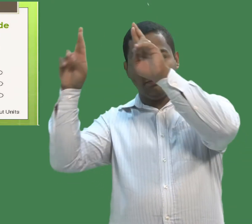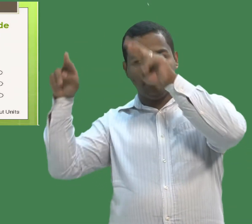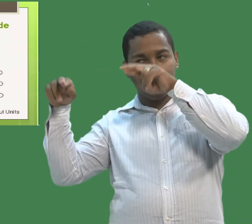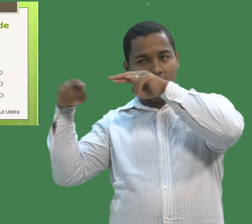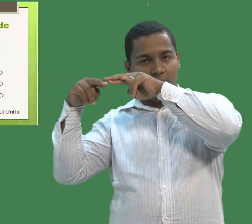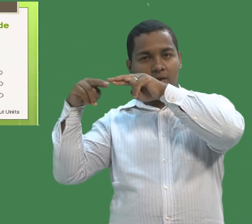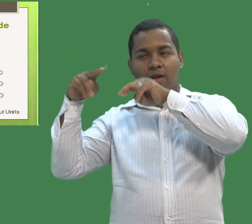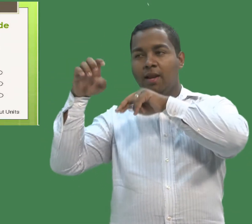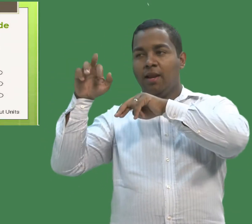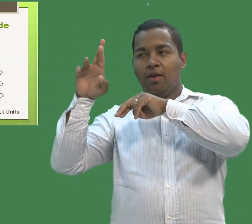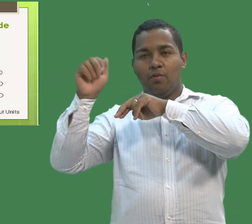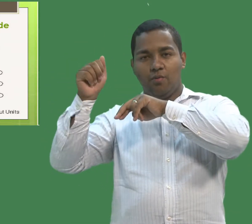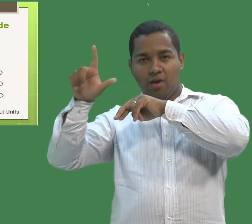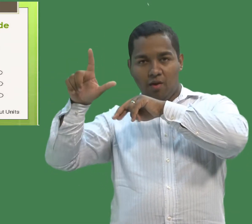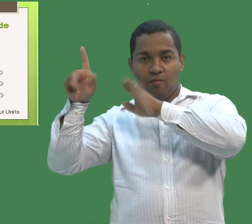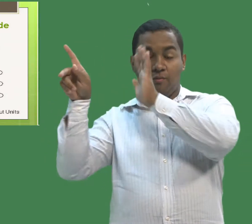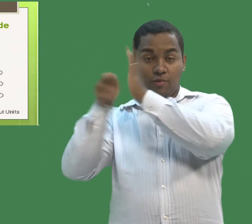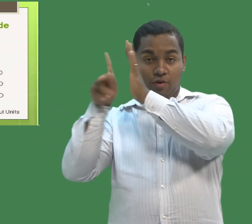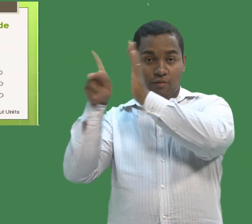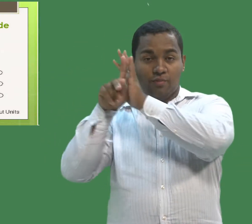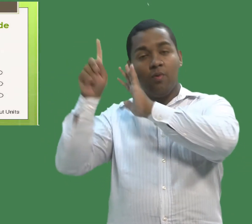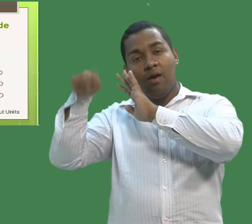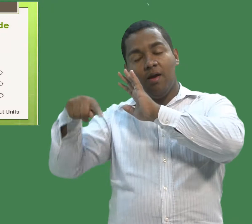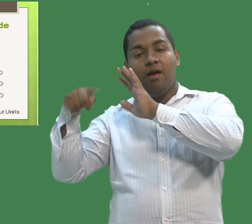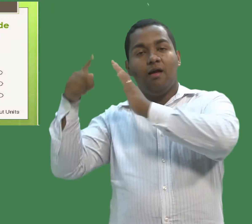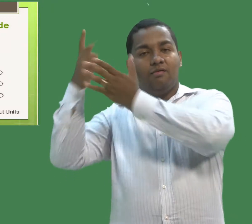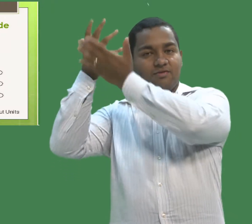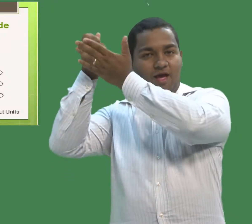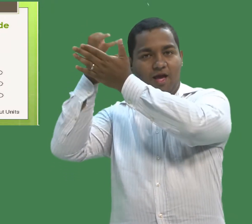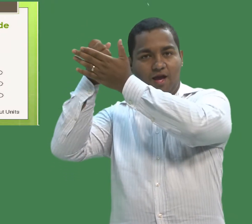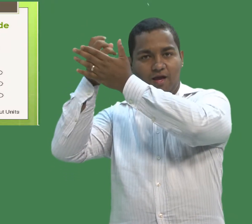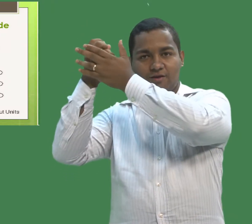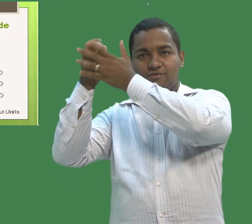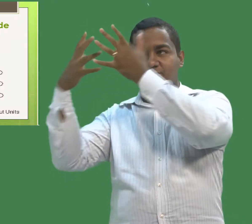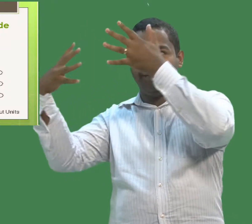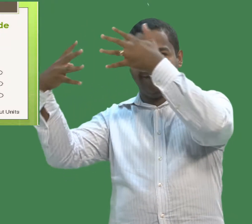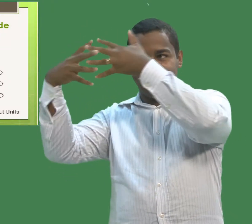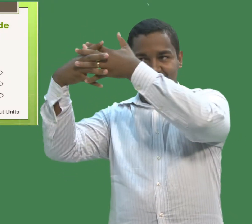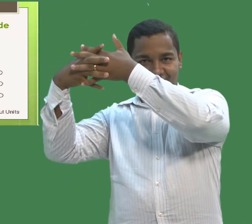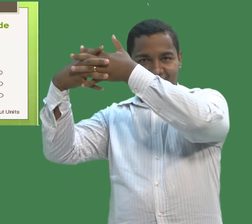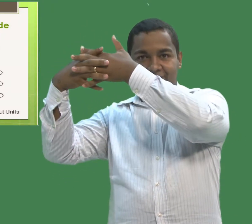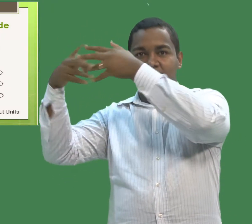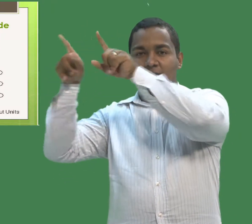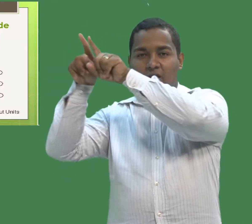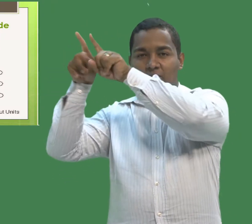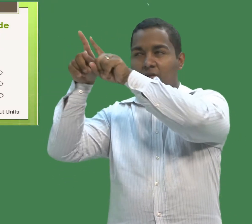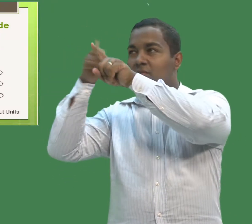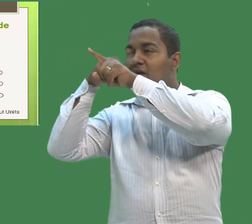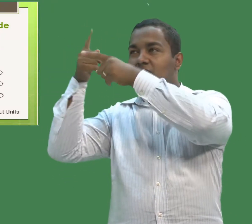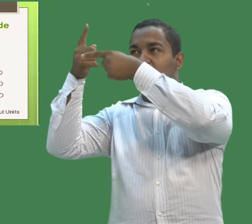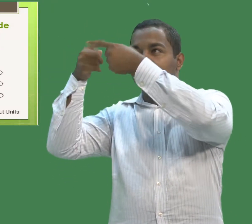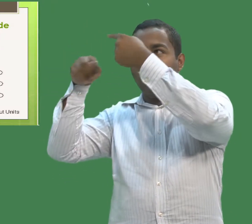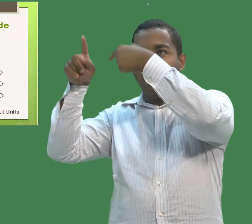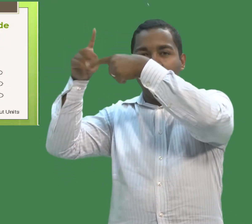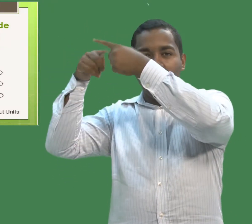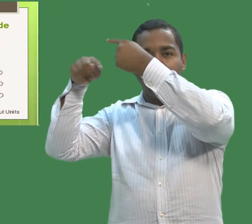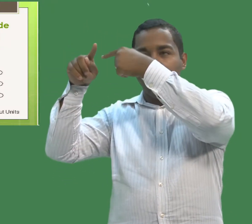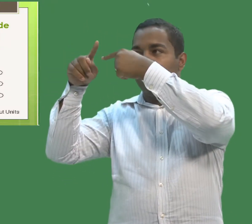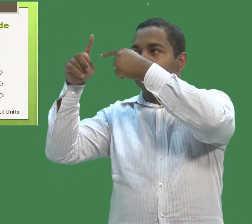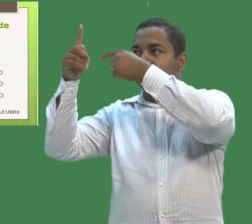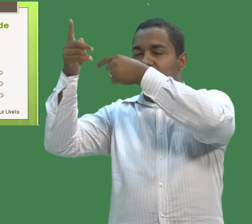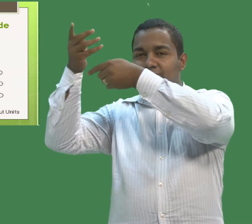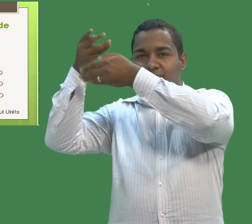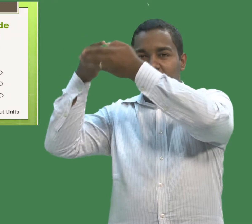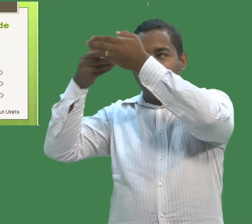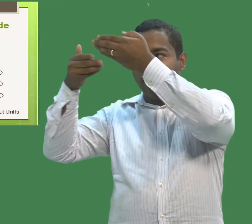que é um esquema diagrama da rede neural. Temos os dados de entrada, processamento de dados e dados de saída,